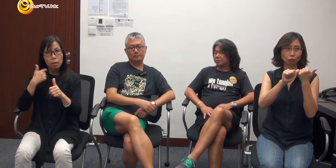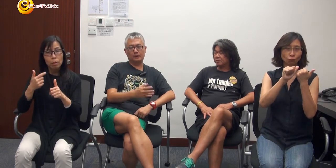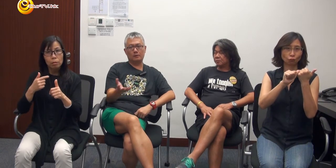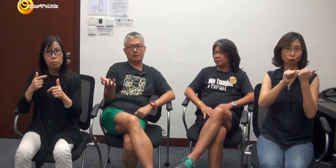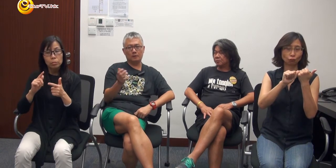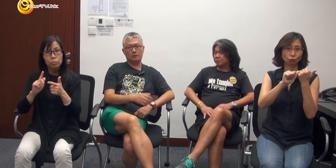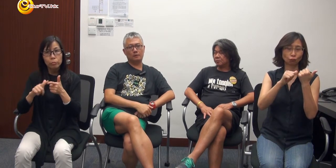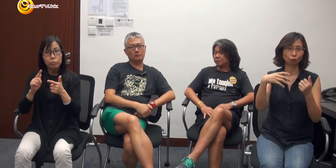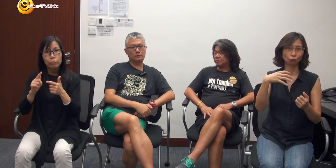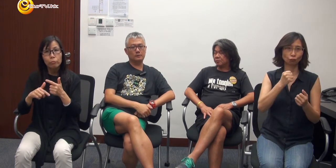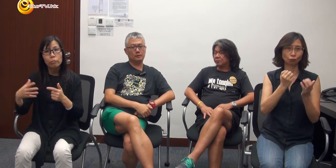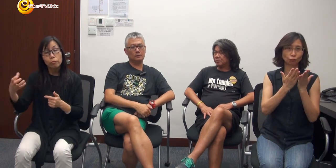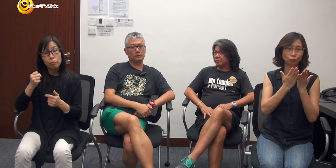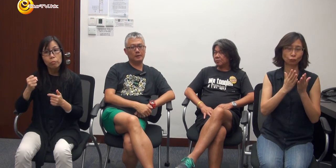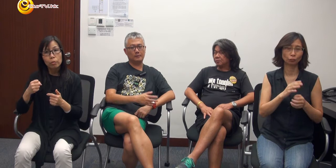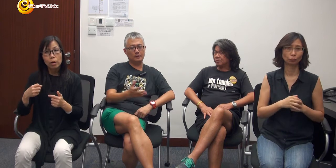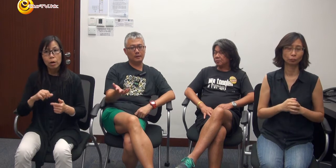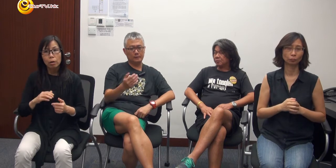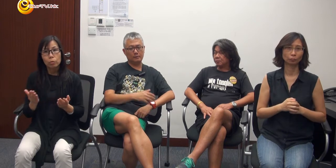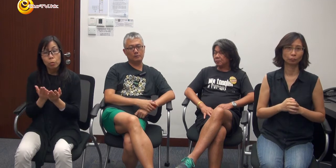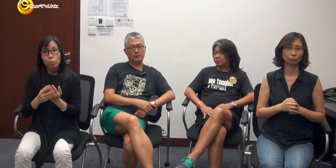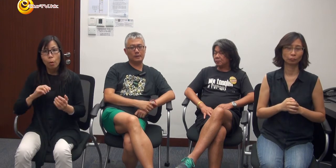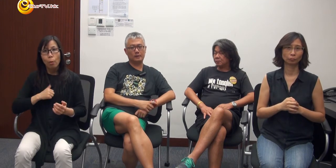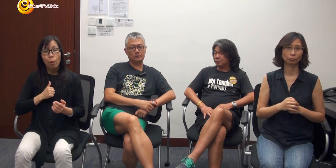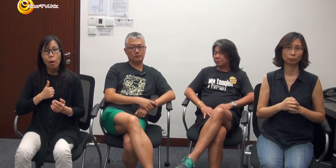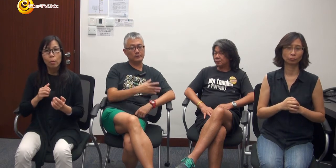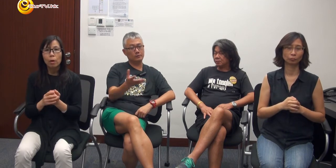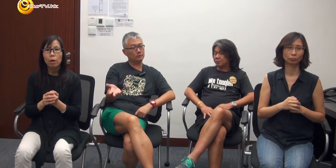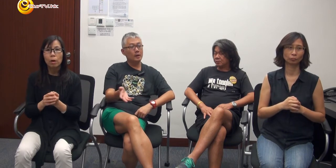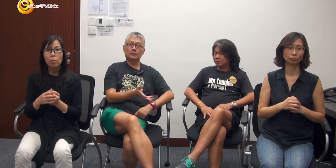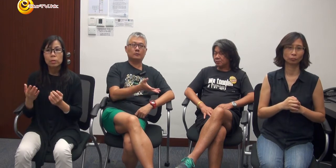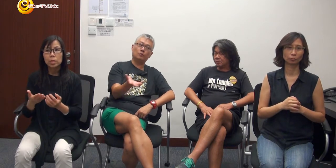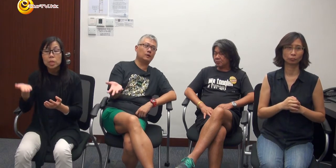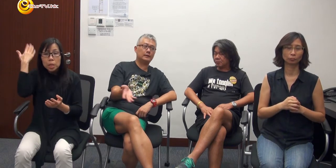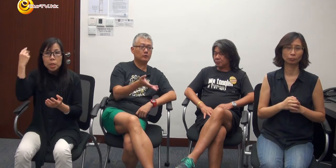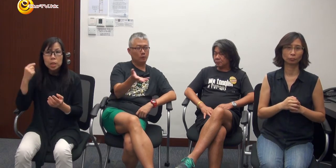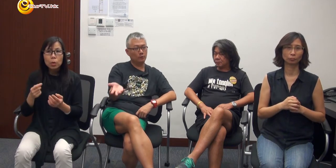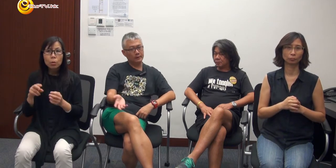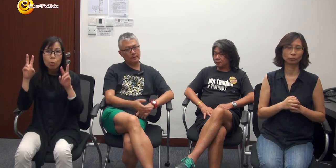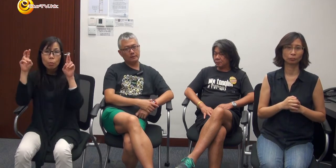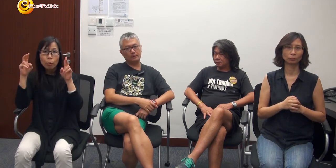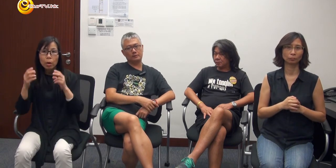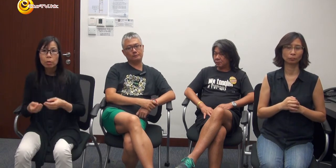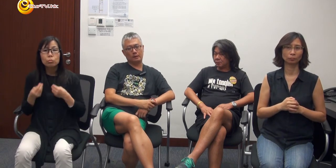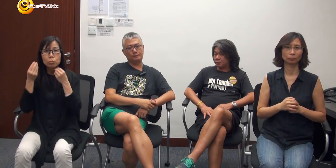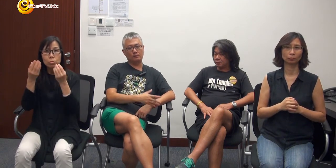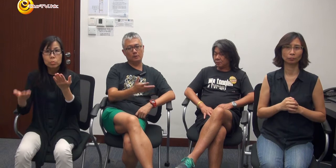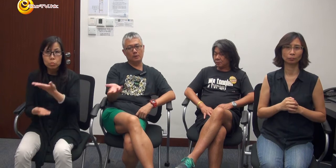命那個上次那個決議是不是應該是要即係再拎出嚟？會不會是拎出嚟討論啦，定直接投票